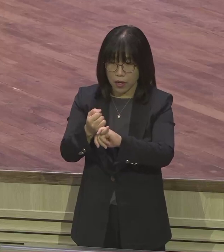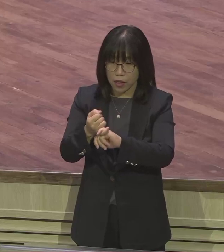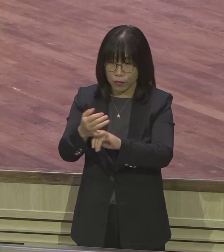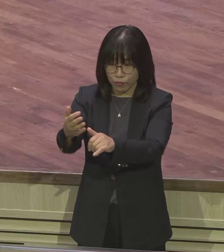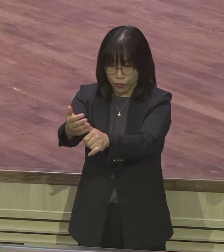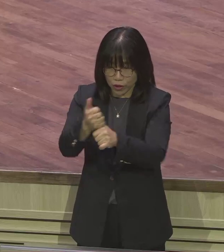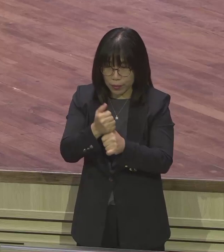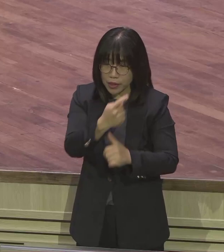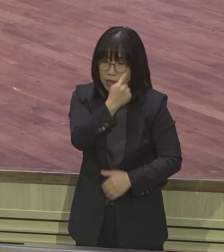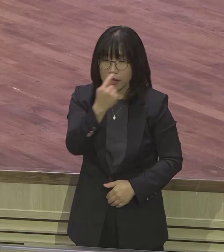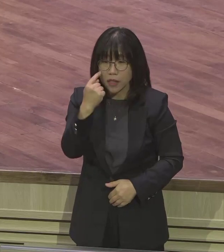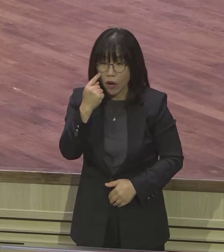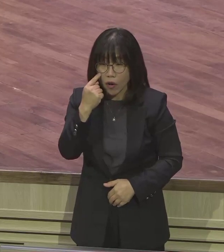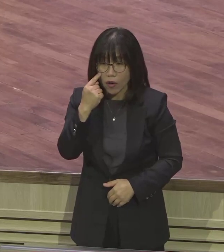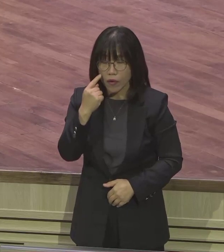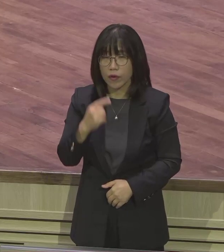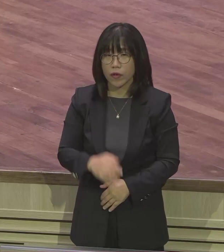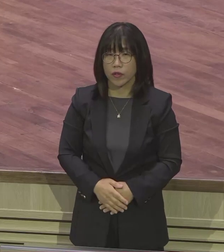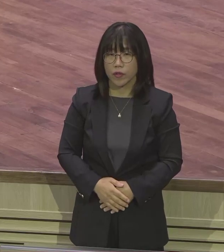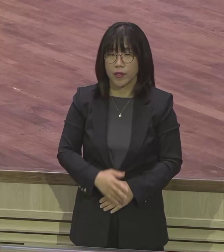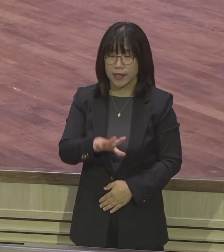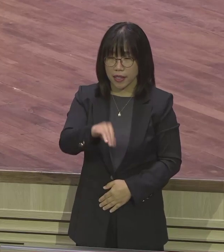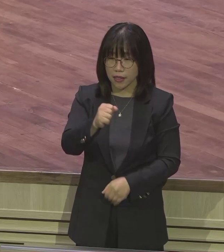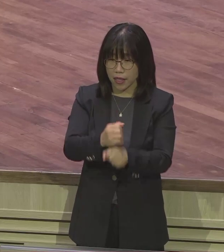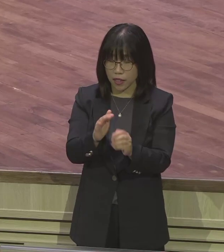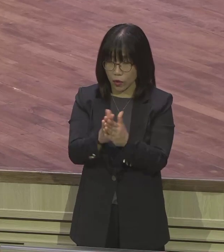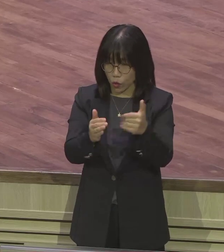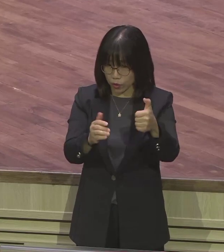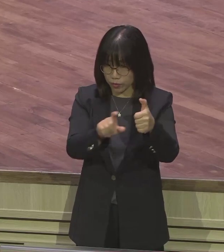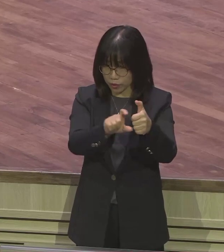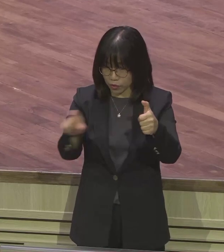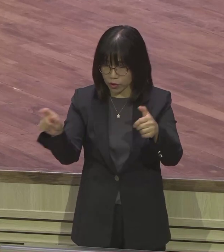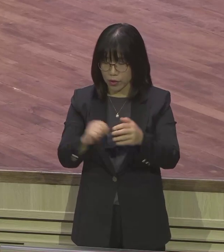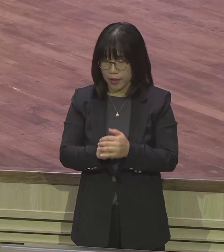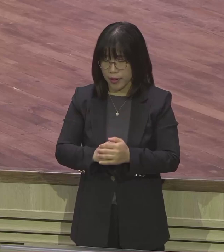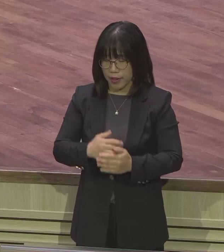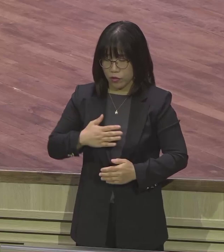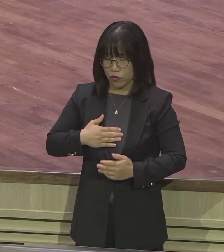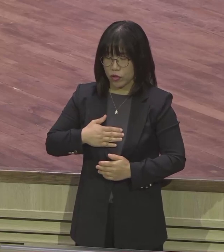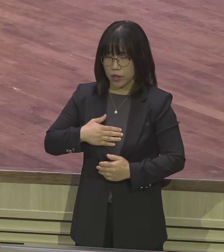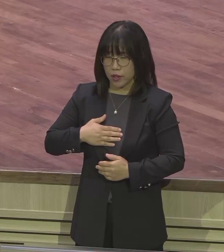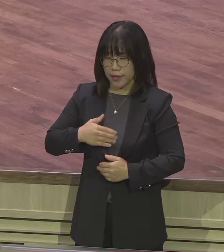것을 볼 수 있어요. 요셉이 죽기 전에 자신의 형제들에게 이렇게 유언합니다.